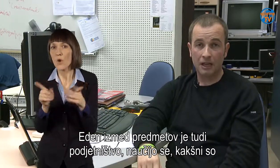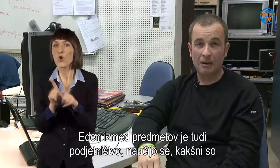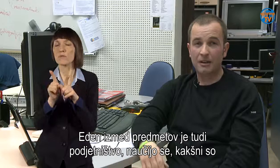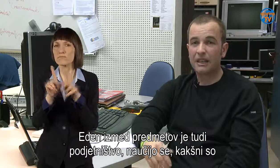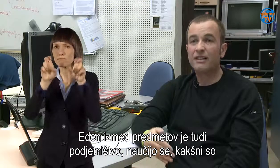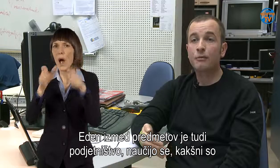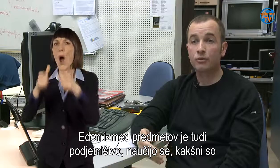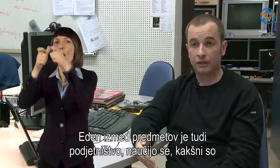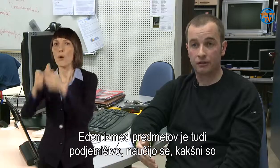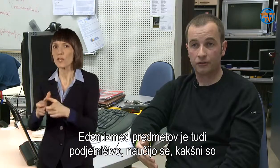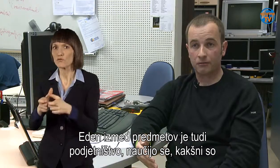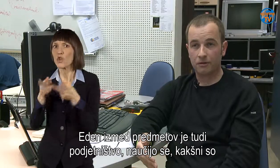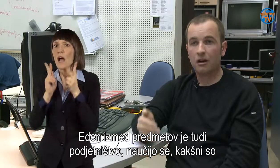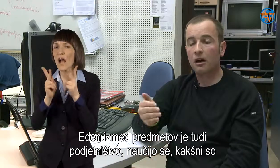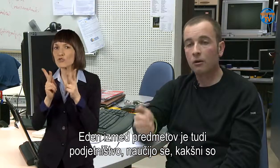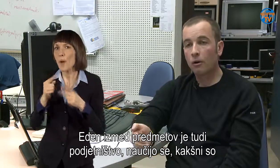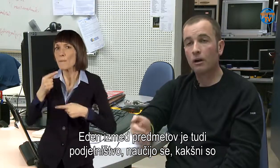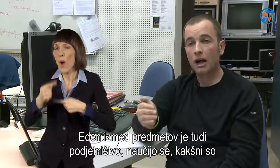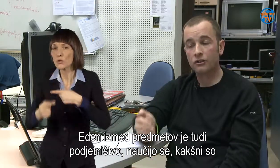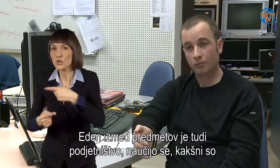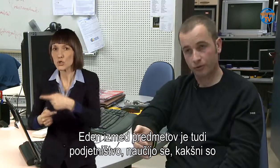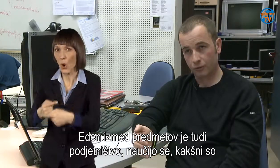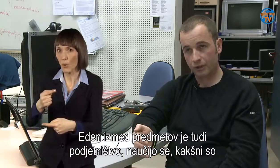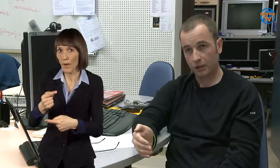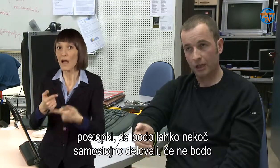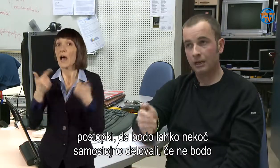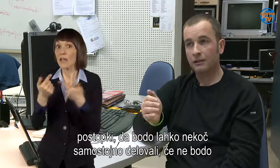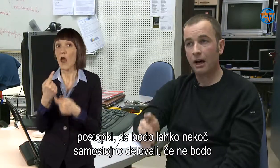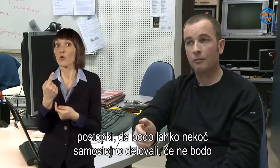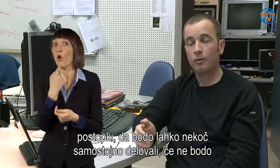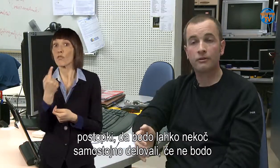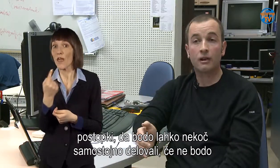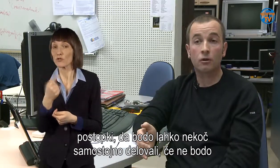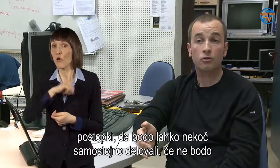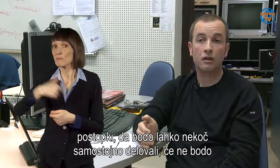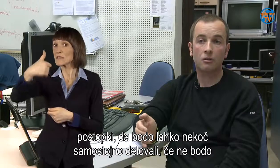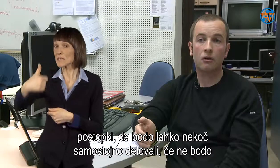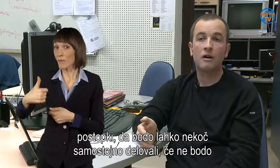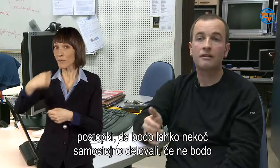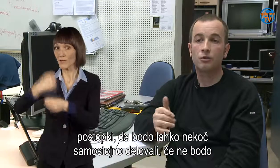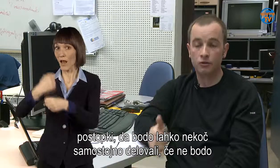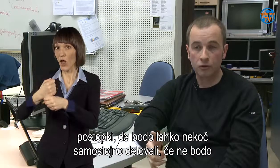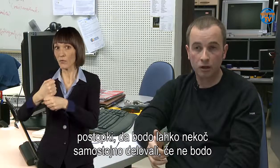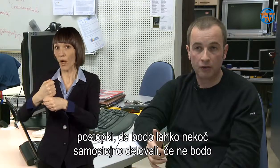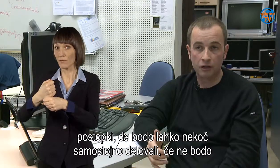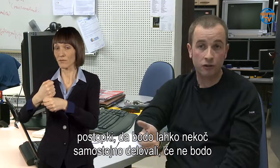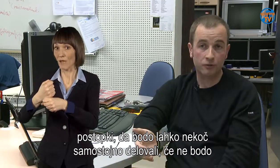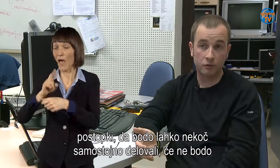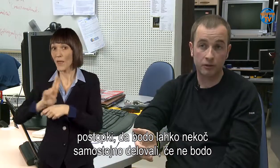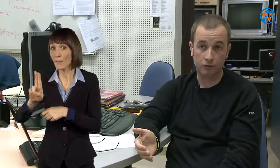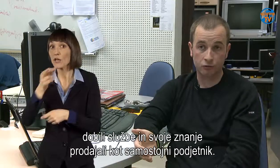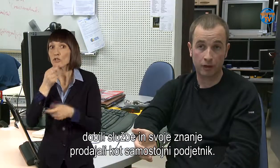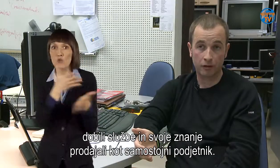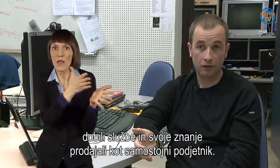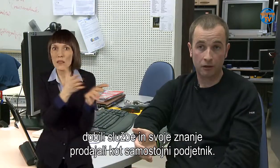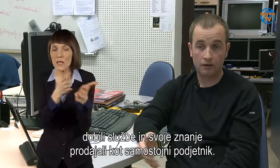tudi neke vrste podjetništvo. Kakšni so postopki, da boste nekoč lahko samostojno delovali, če ne boste